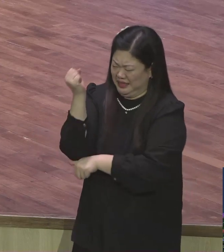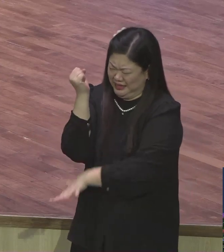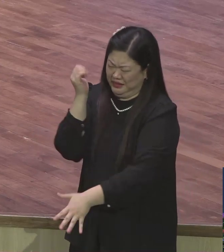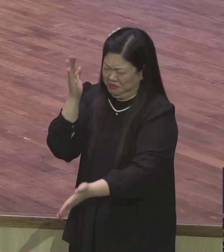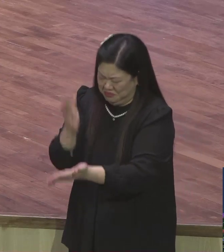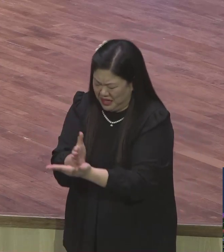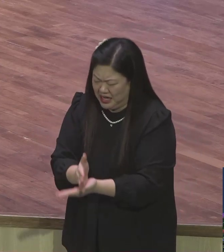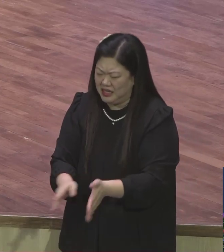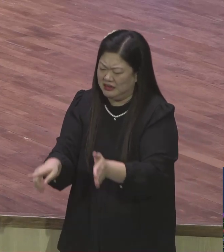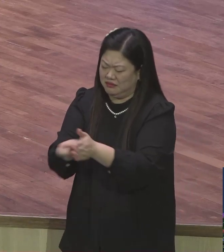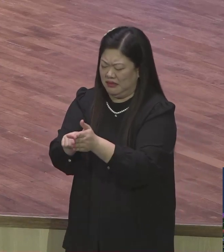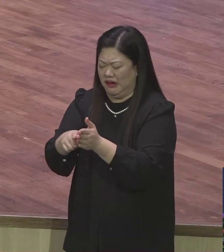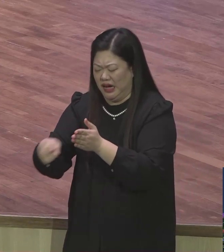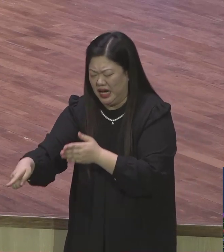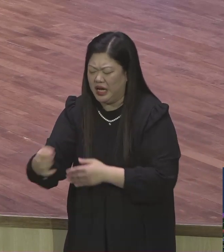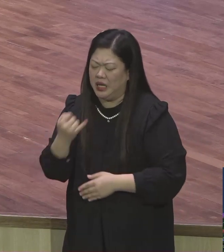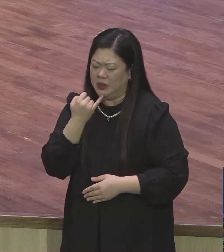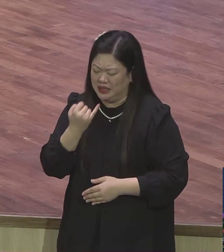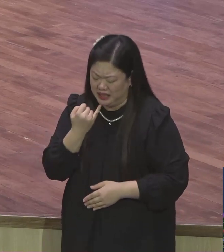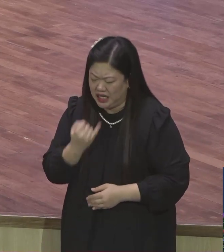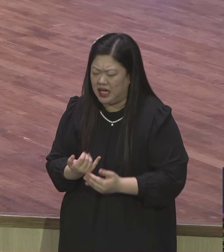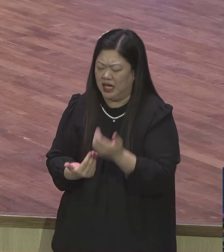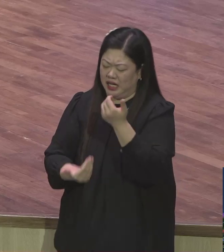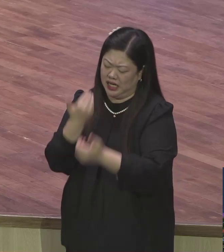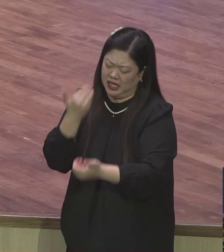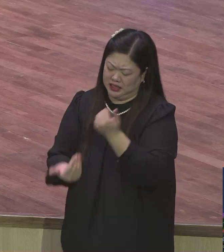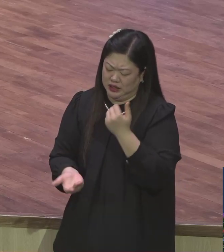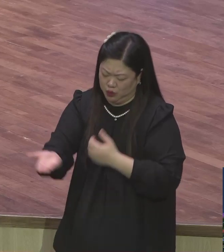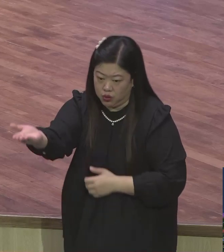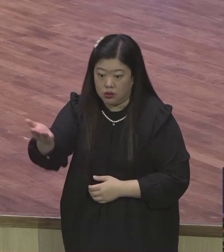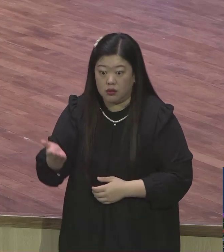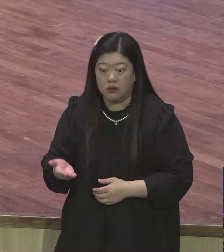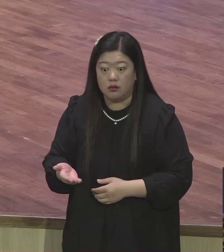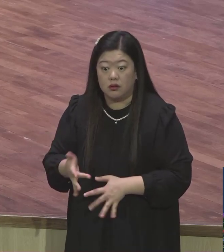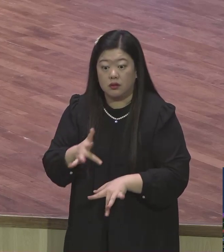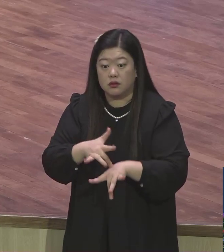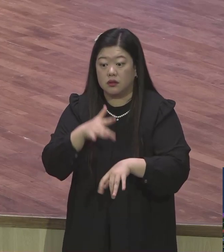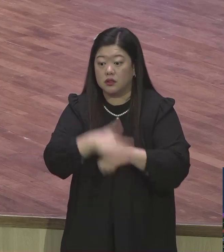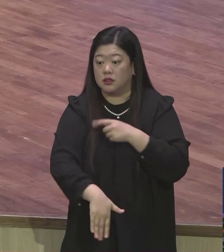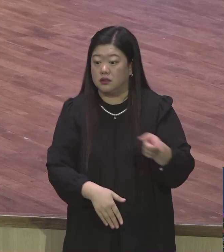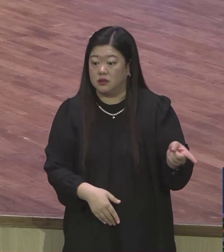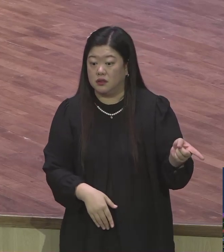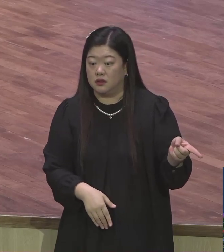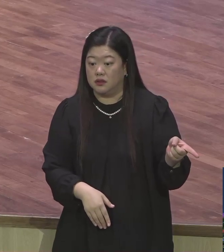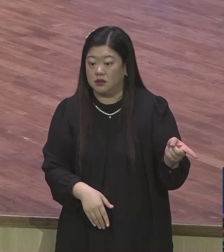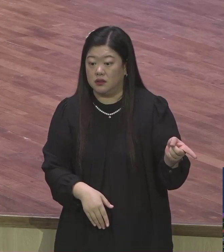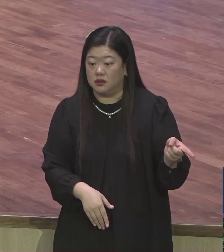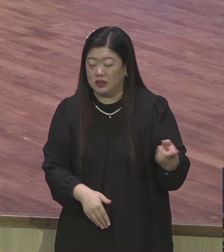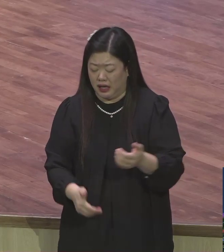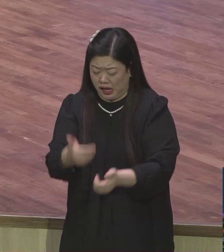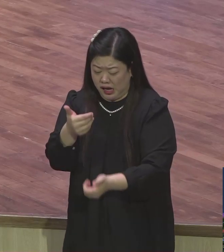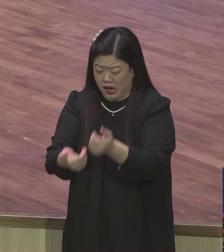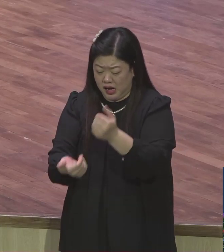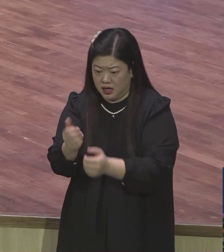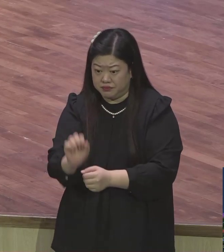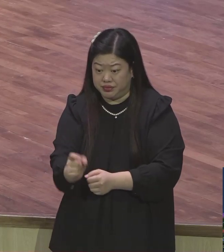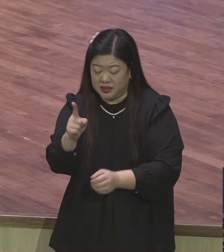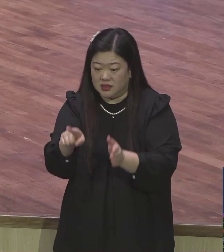계속해서 흔들리게 합니다. 그래서 은혜 못 받으면 무너지니까요. 그렇게 계속해서